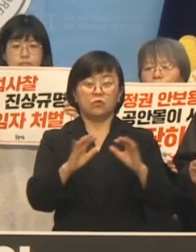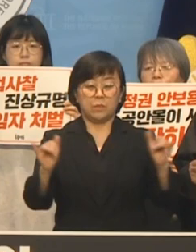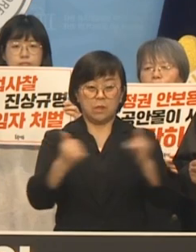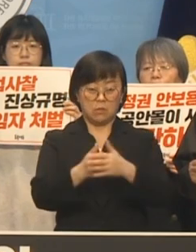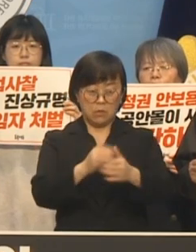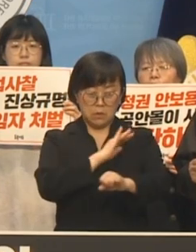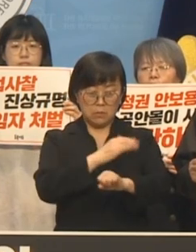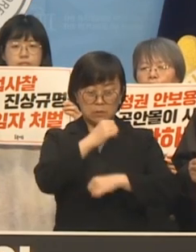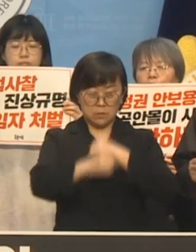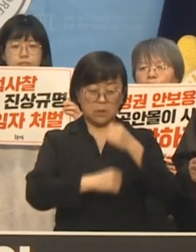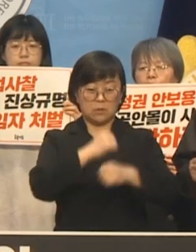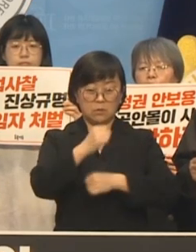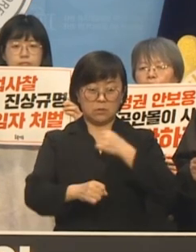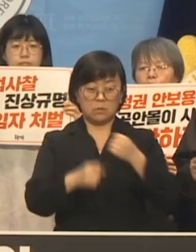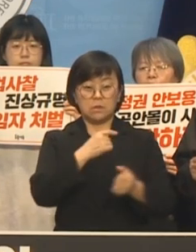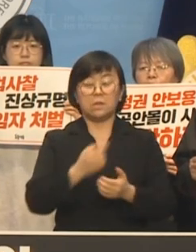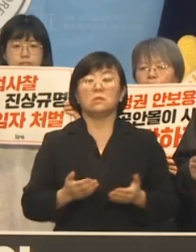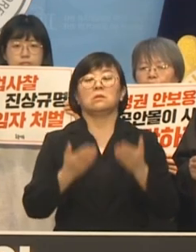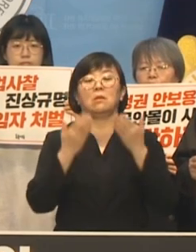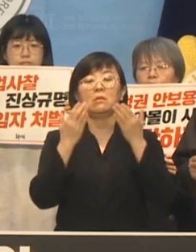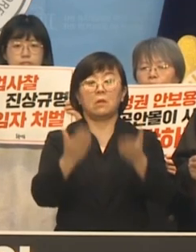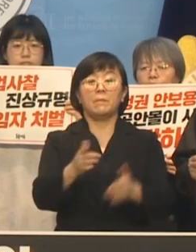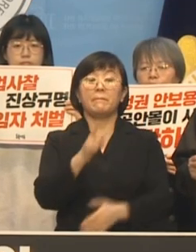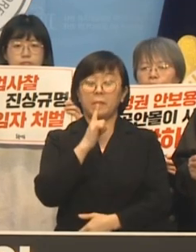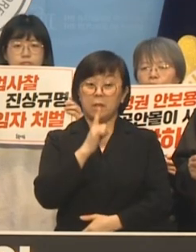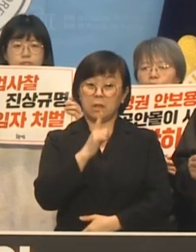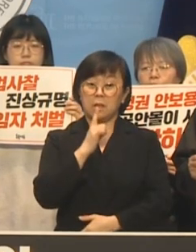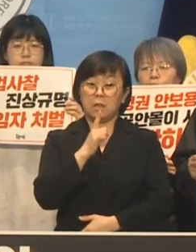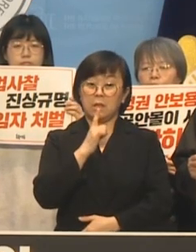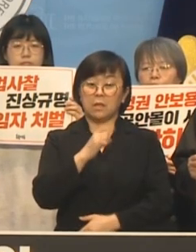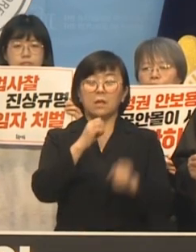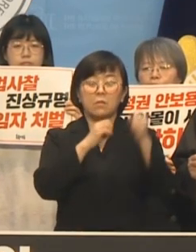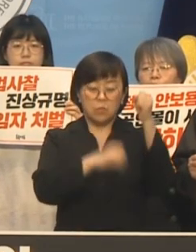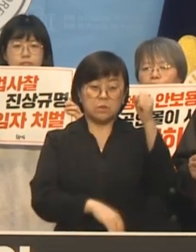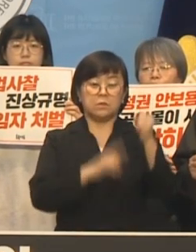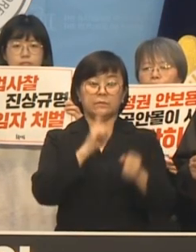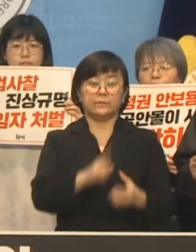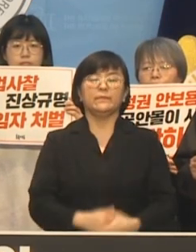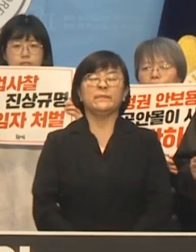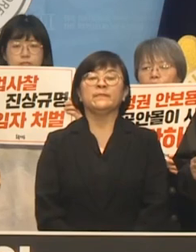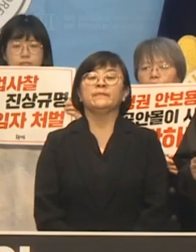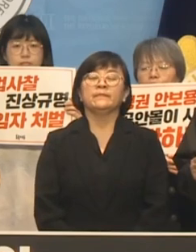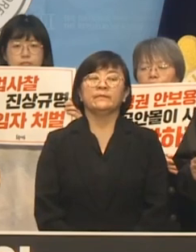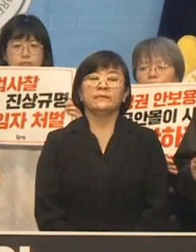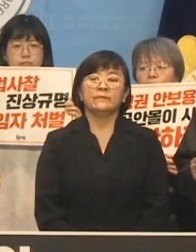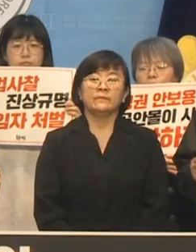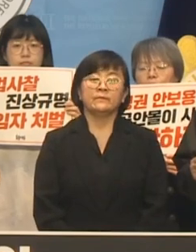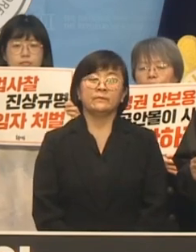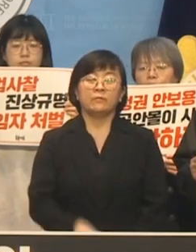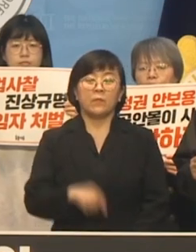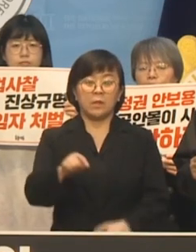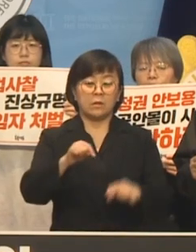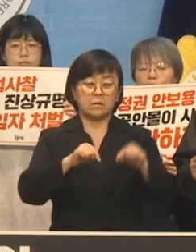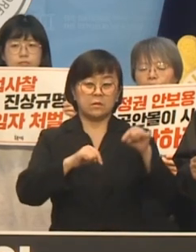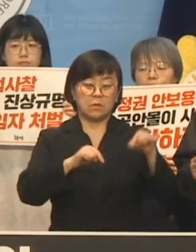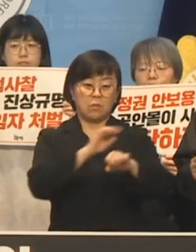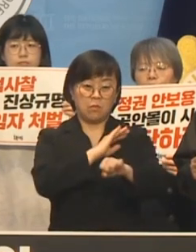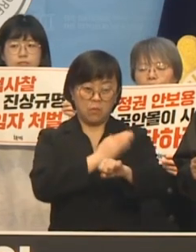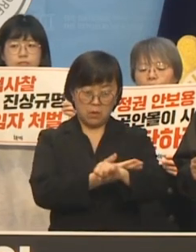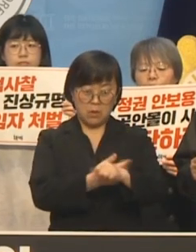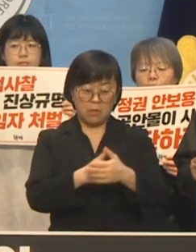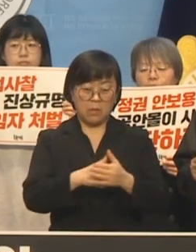권리와 자유를 희생시키겠다라고 하는 것이 그 본질이라고 할 수가 있습니다. 이런 정권은 당연히